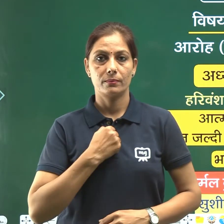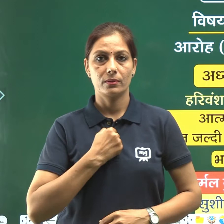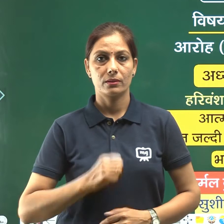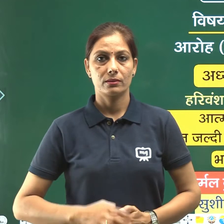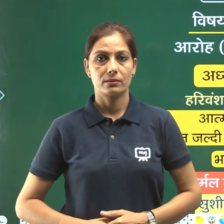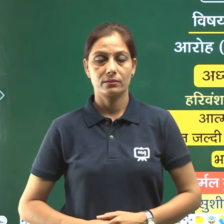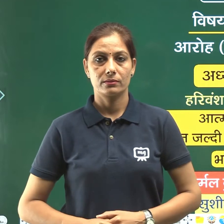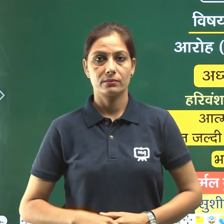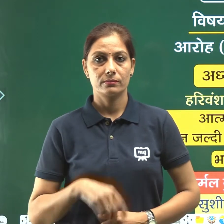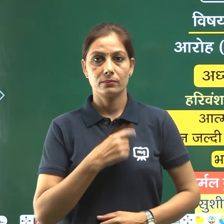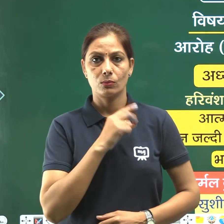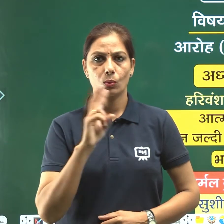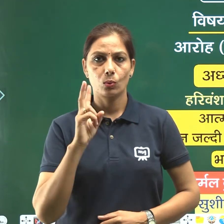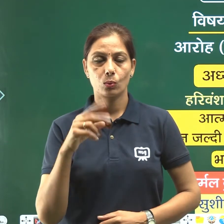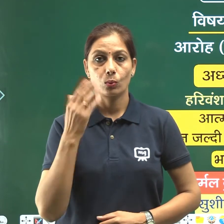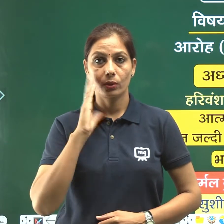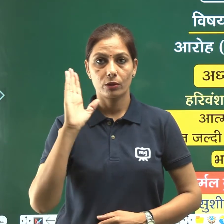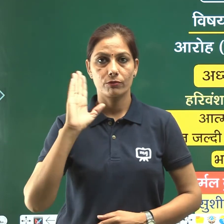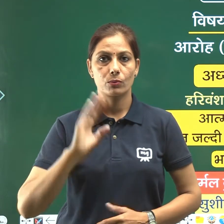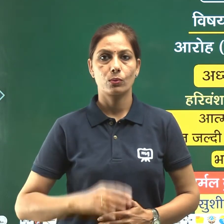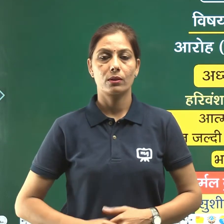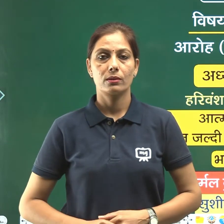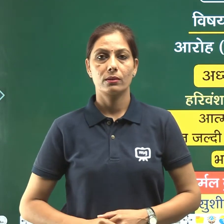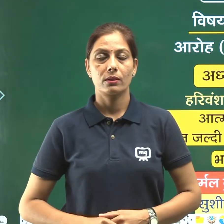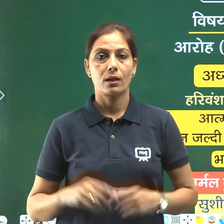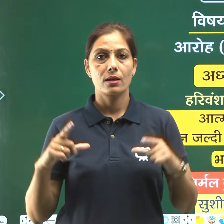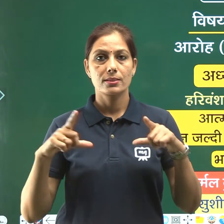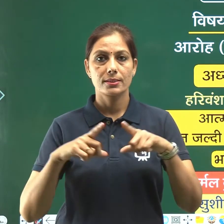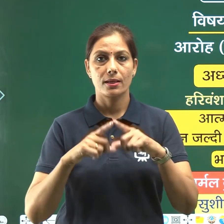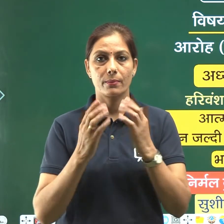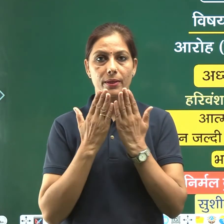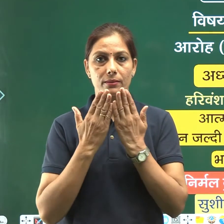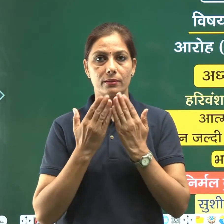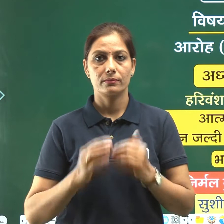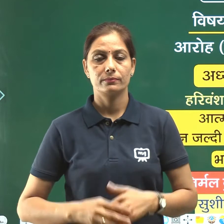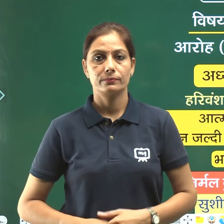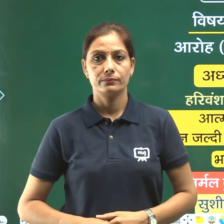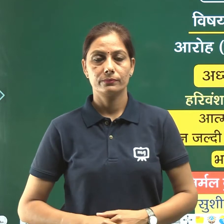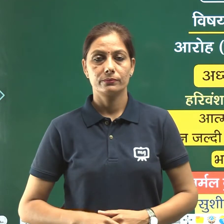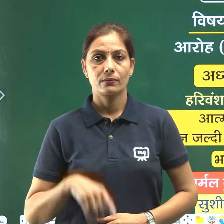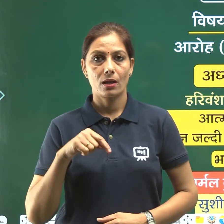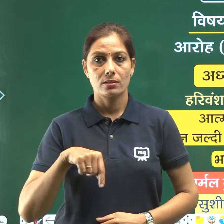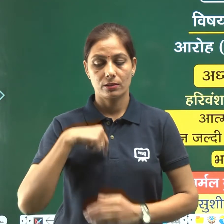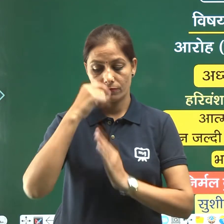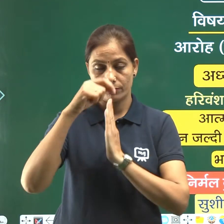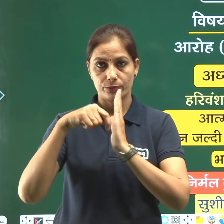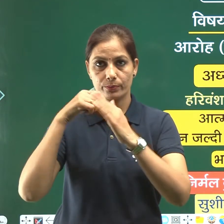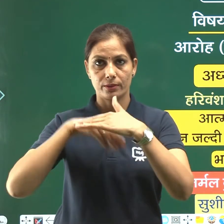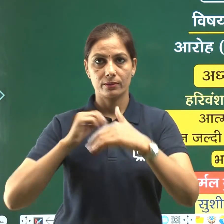हमने इन दोनों कविताओं का सार पढ़ा था। आज के वीडियो